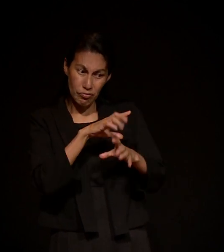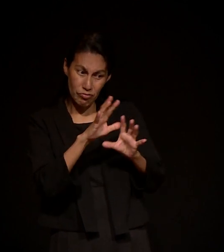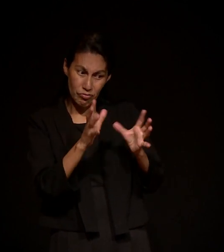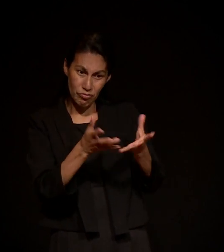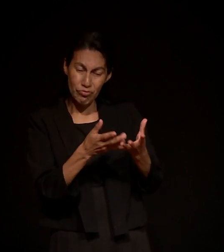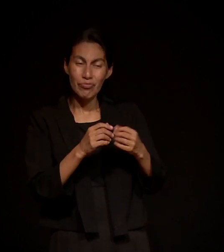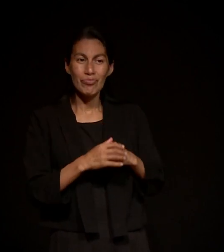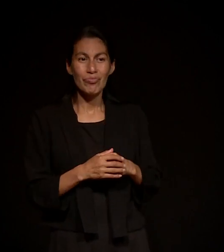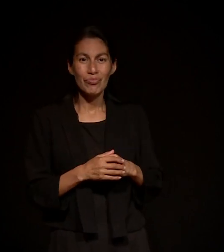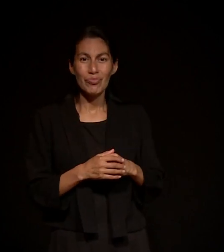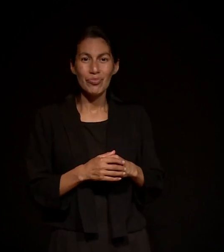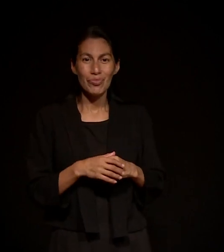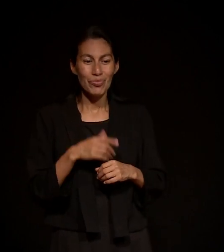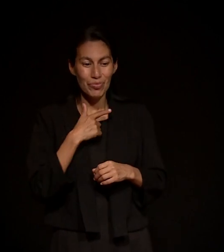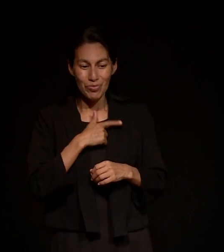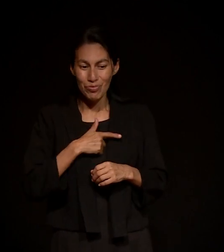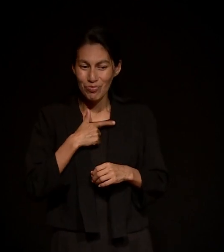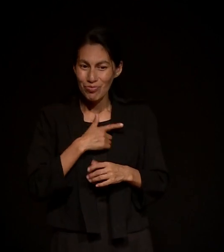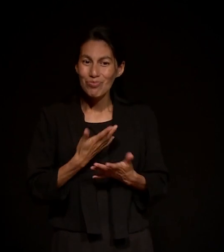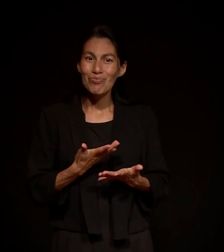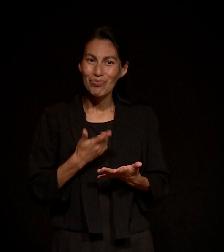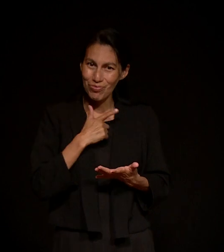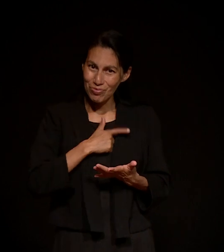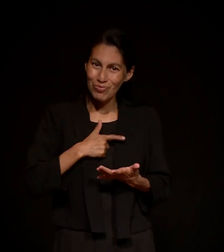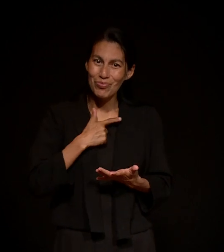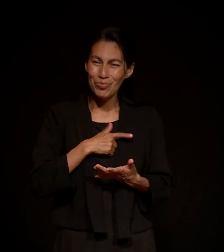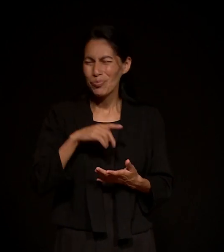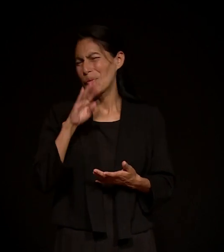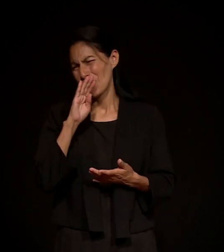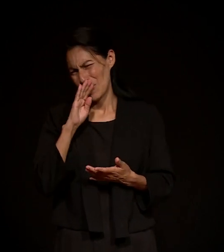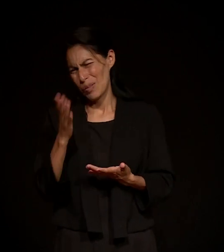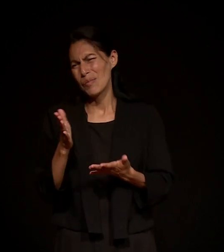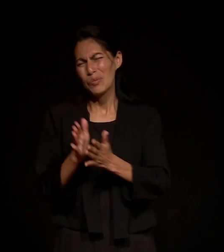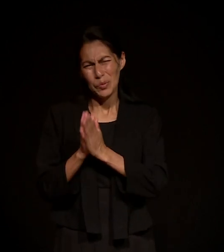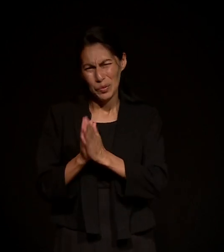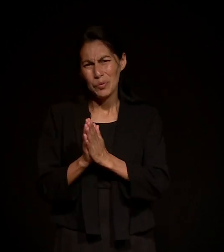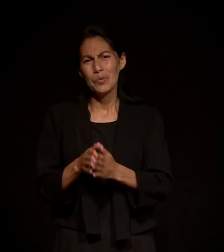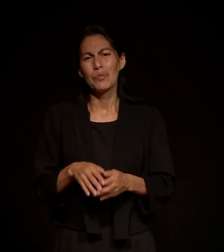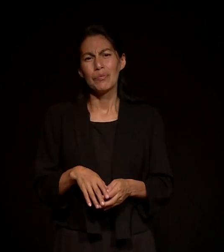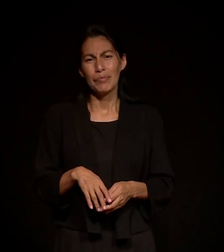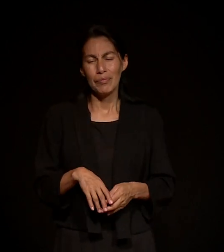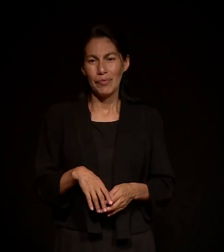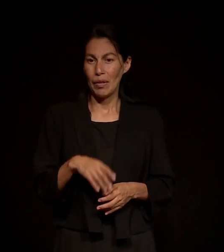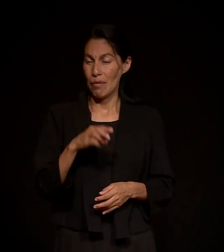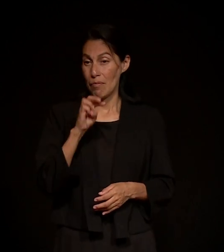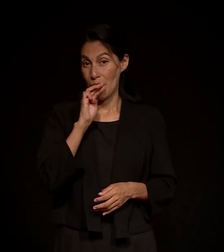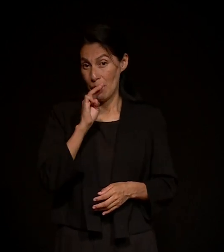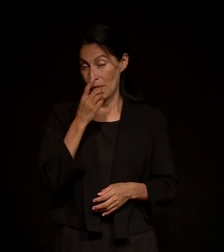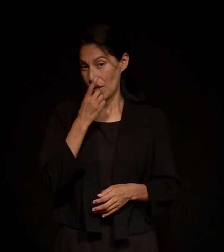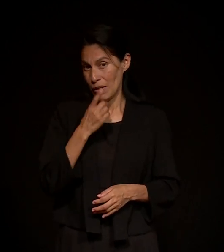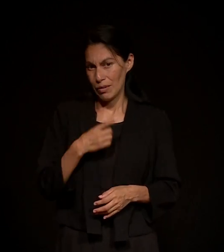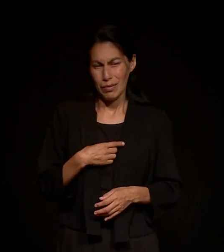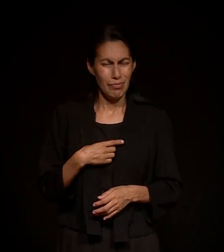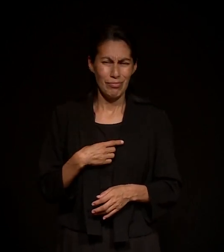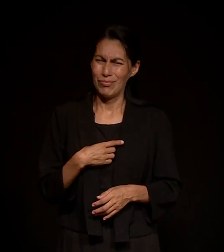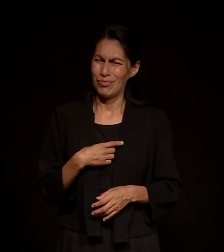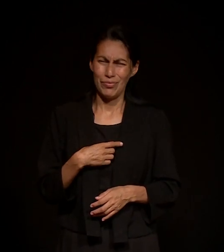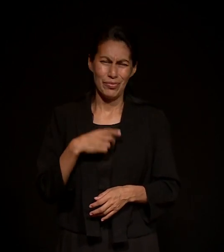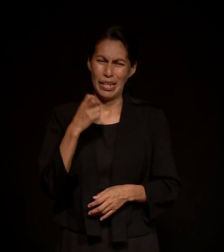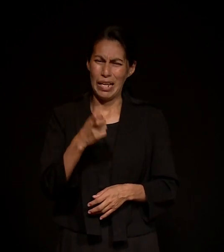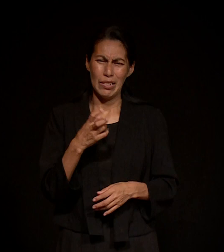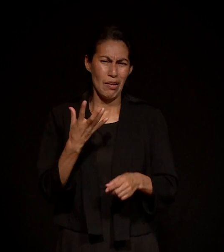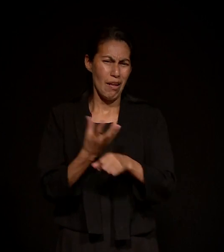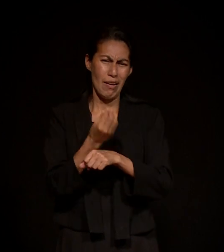peluche. Y yo siempre quería uno, y insistía a mi mamá, pero me decía que esas máquinas